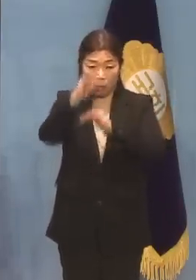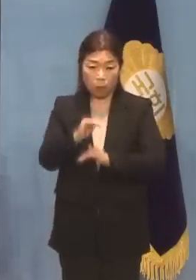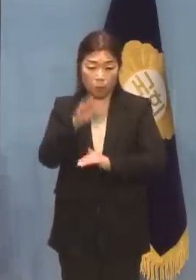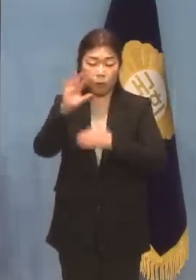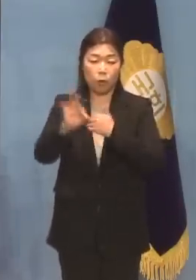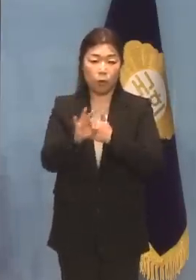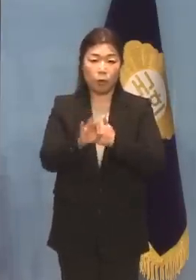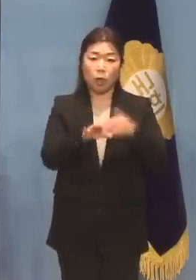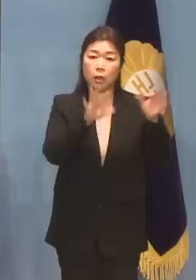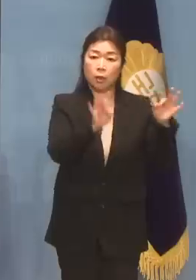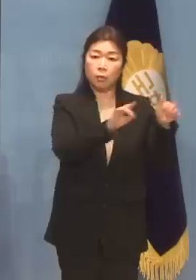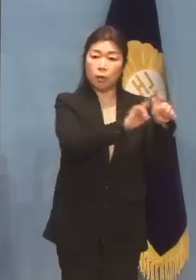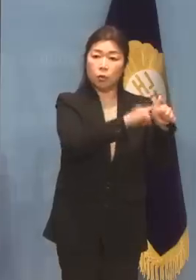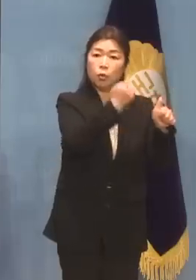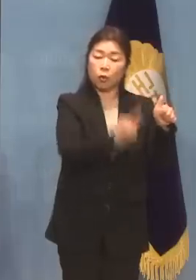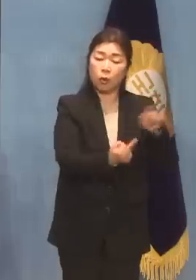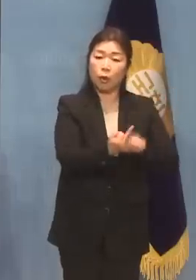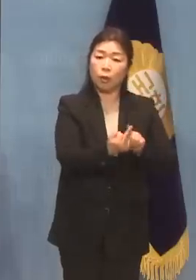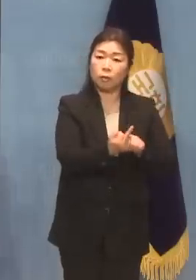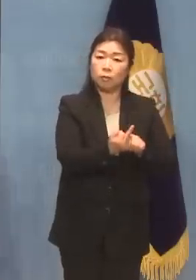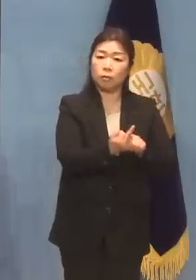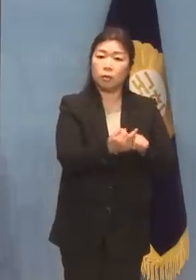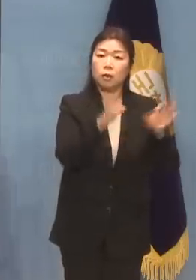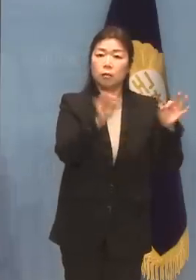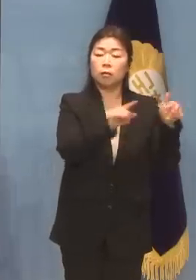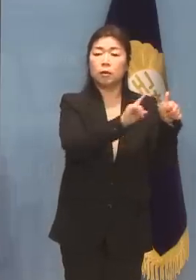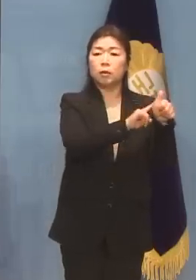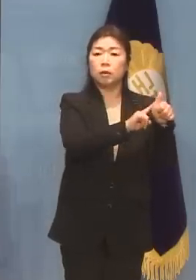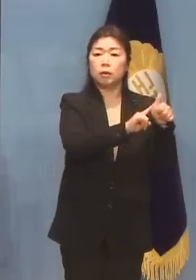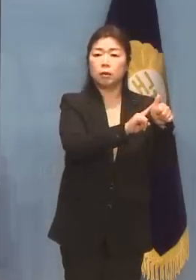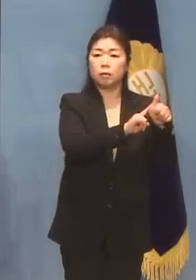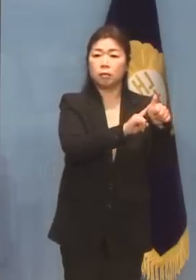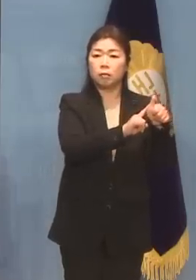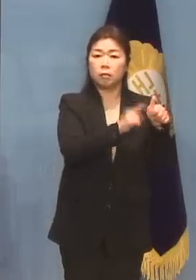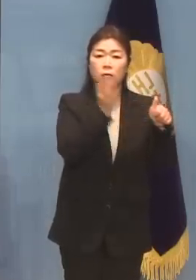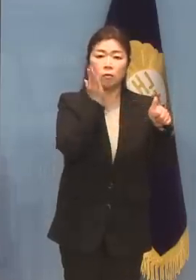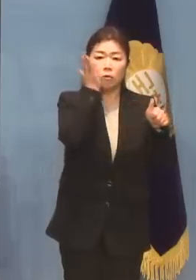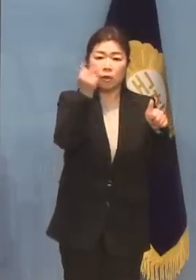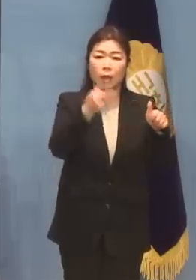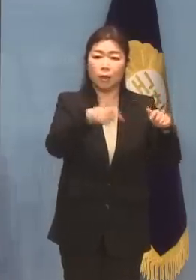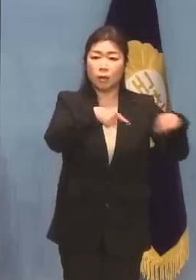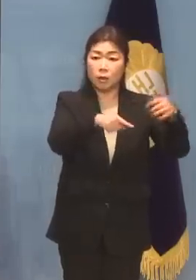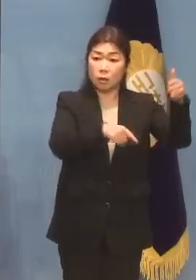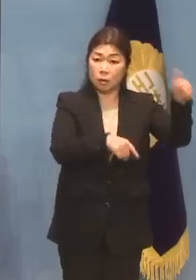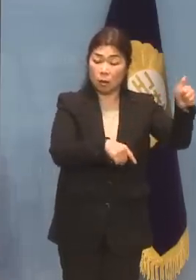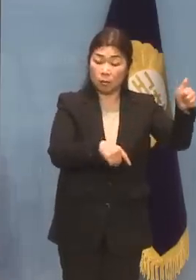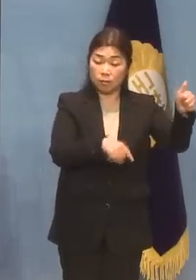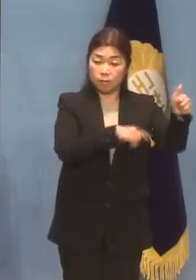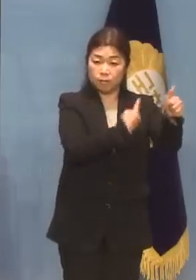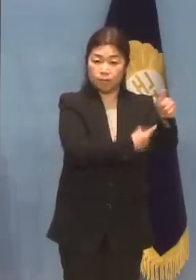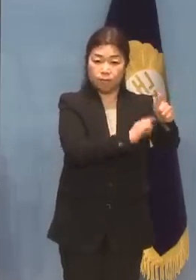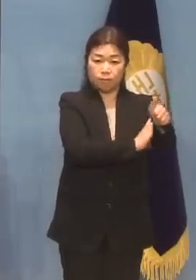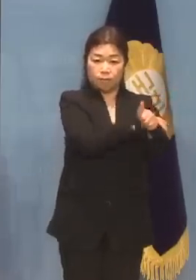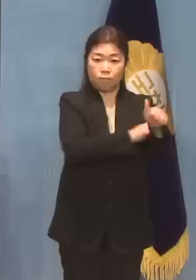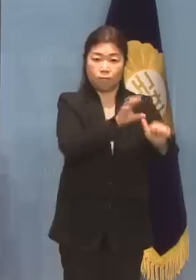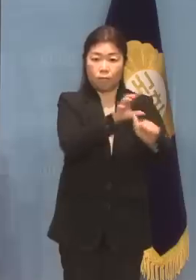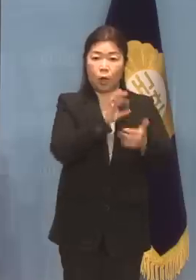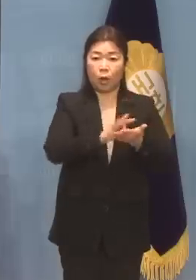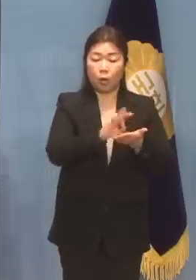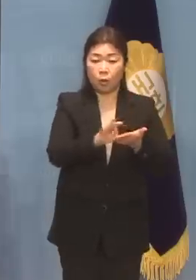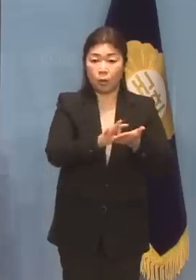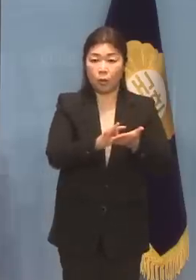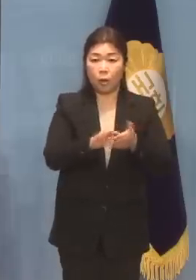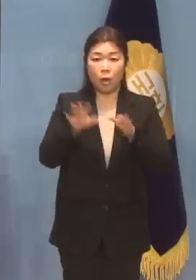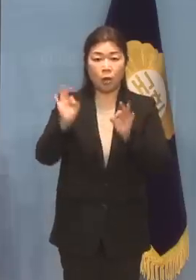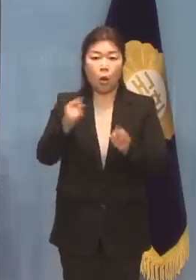김기현의 동생 김사면이 김기현 전 울산시장의 영향력을 빌려 고발인 김흥태에게